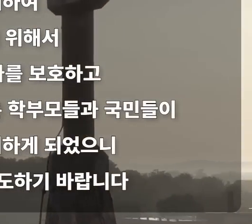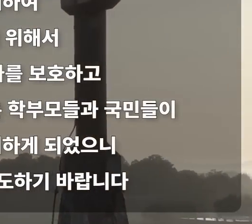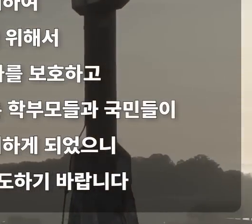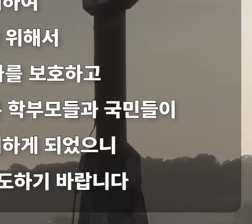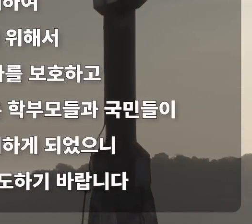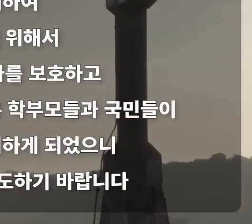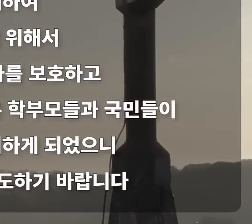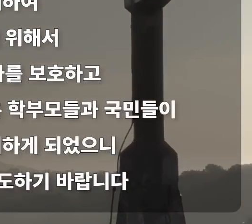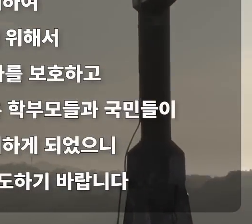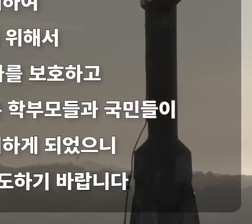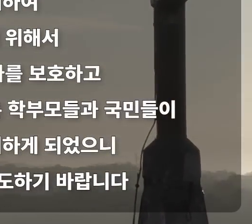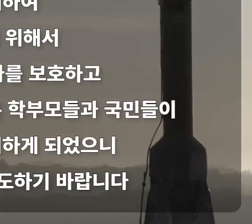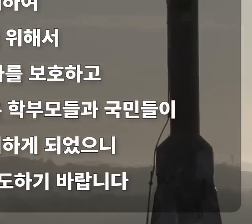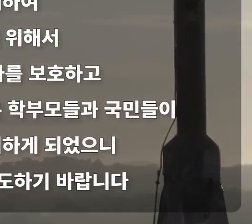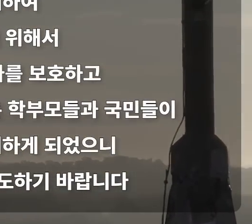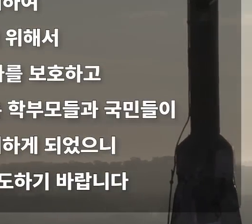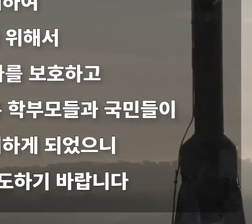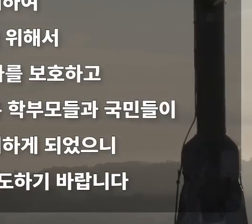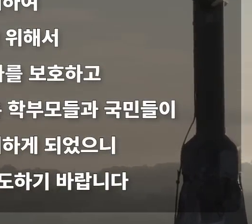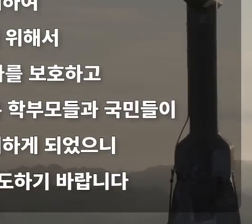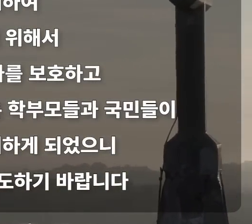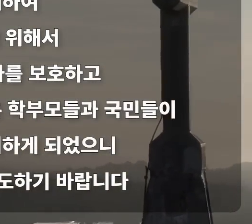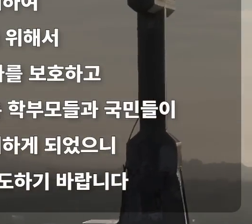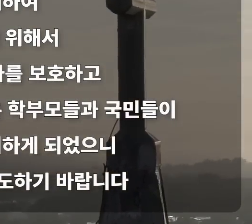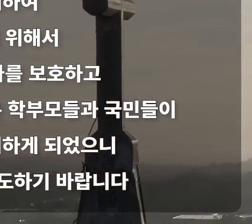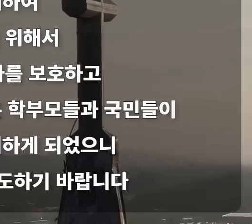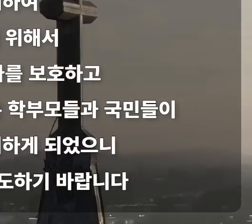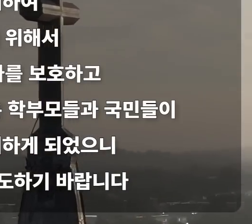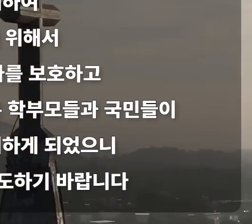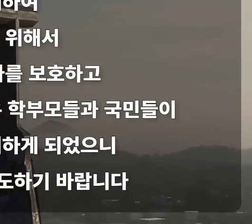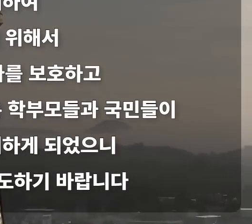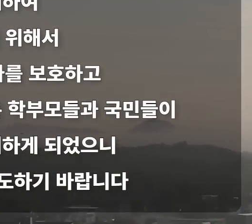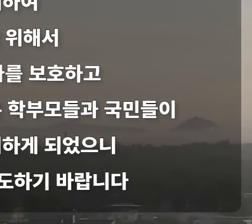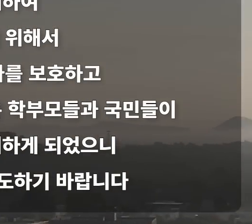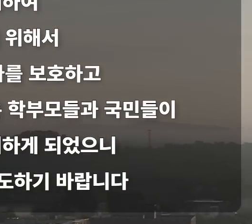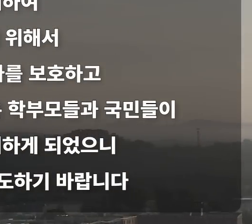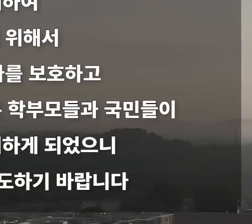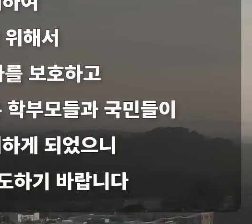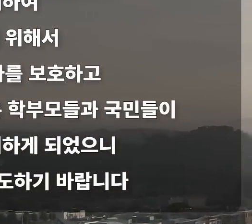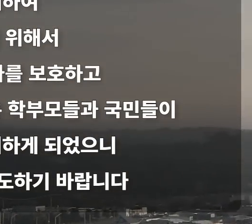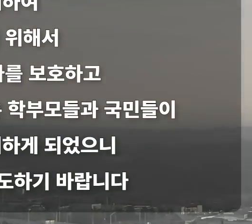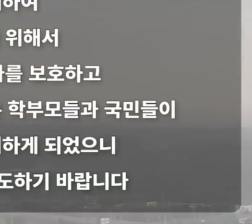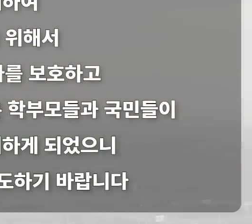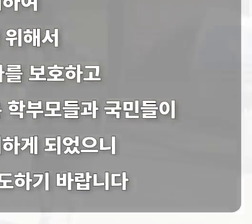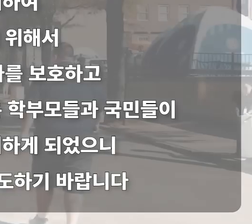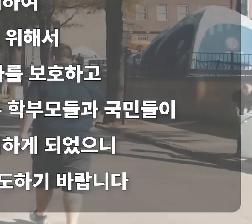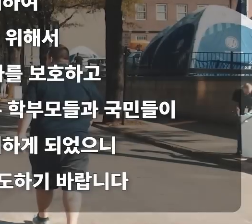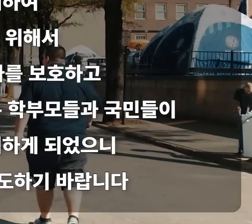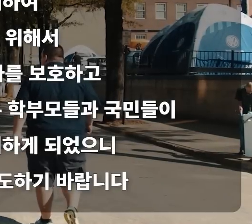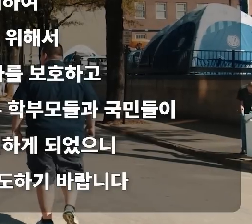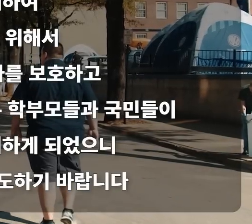양심을 지키기 위해서 건강한 가정과 사회와 국가를 보호하고 우리 자녀들이 보호하기 위해서 많은